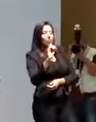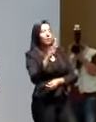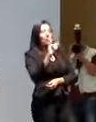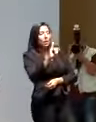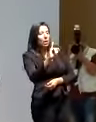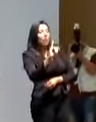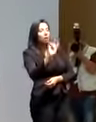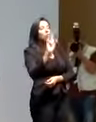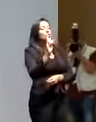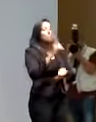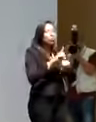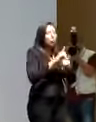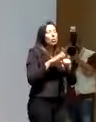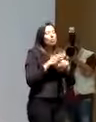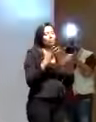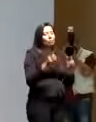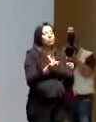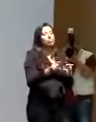bem.